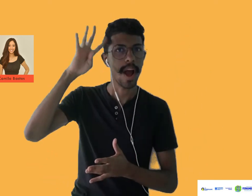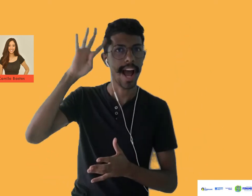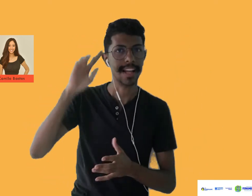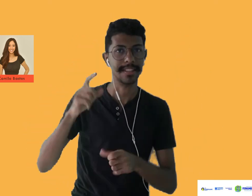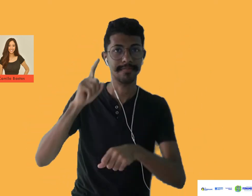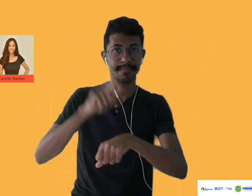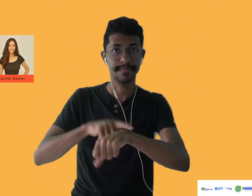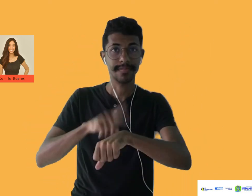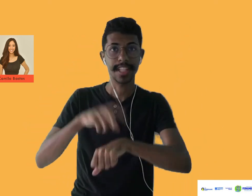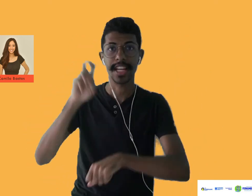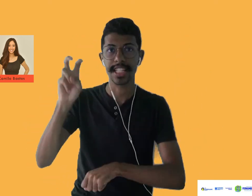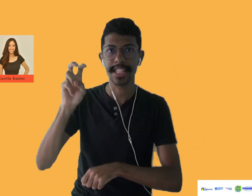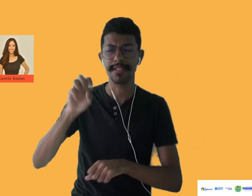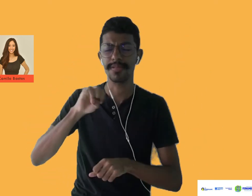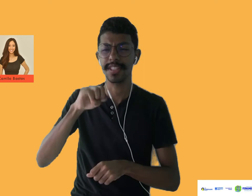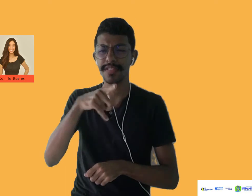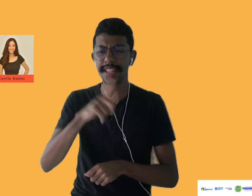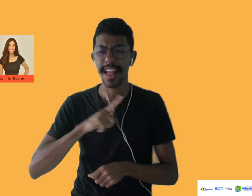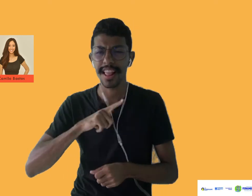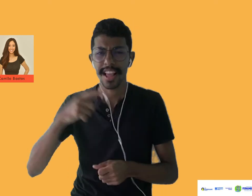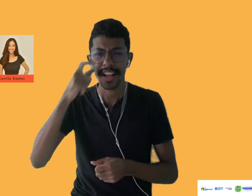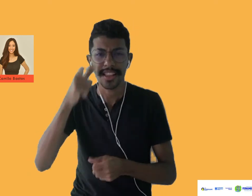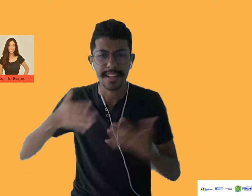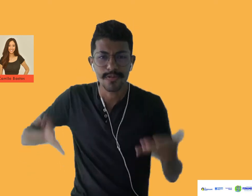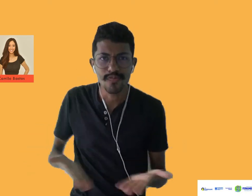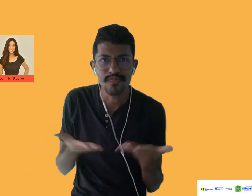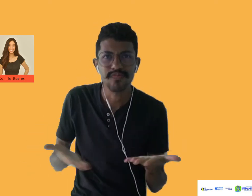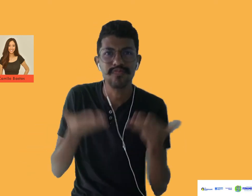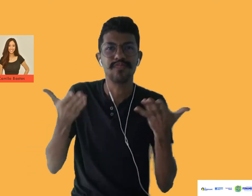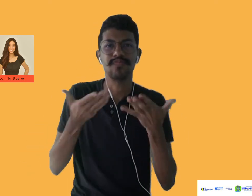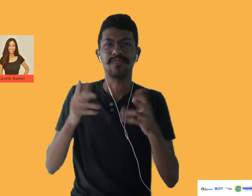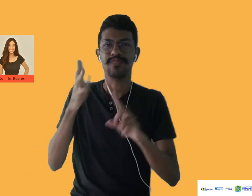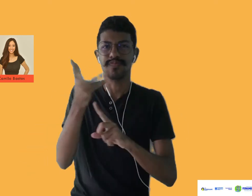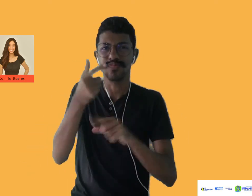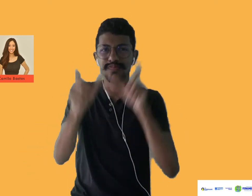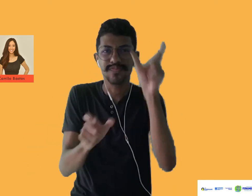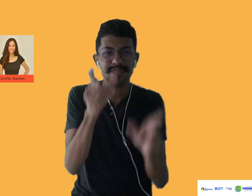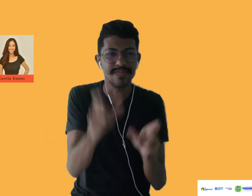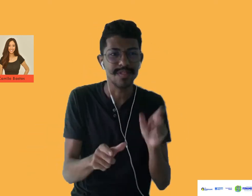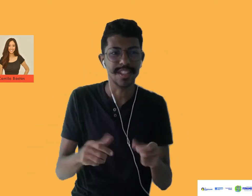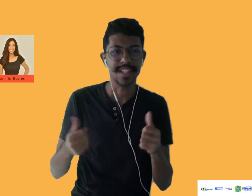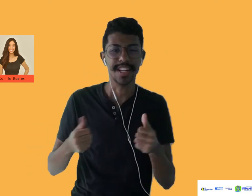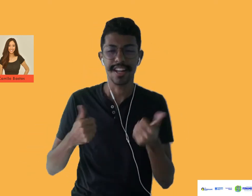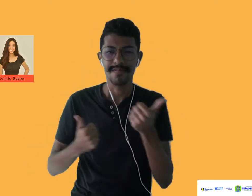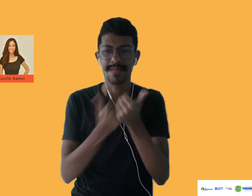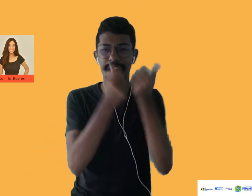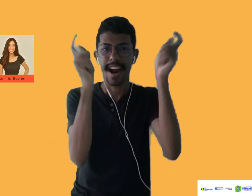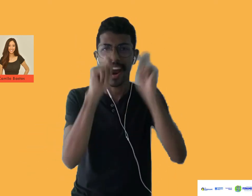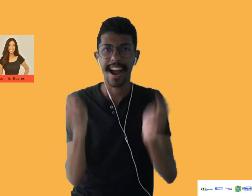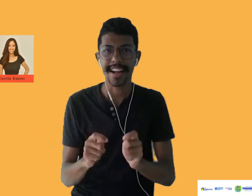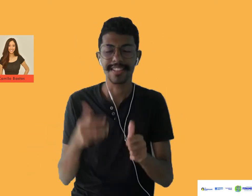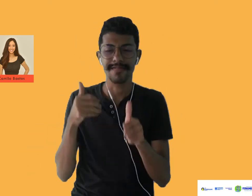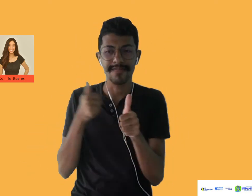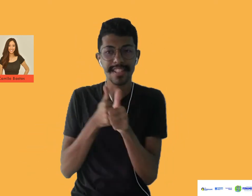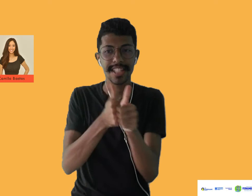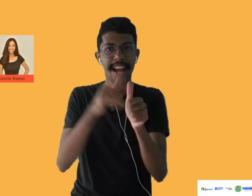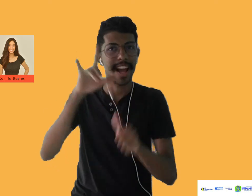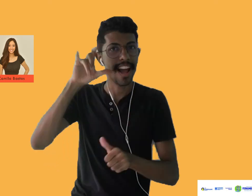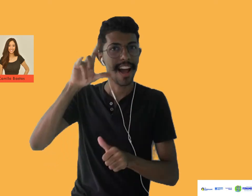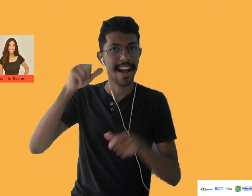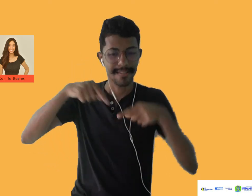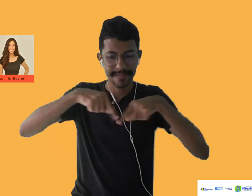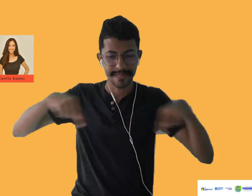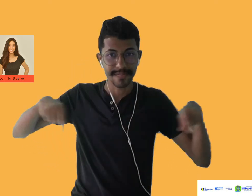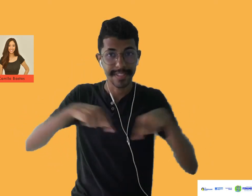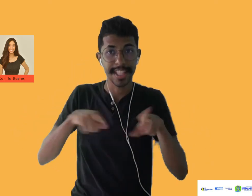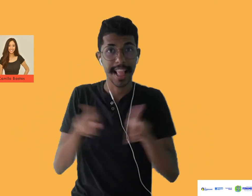Instagram, @fogonascortinas. Aproveita para compartilhar nosso podcast nas suas redes sociais. E também não esquece de ativar as notificações